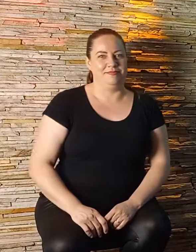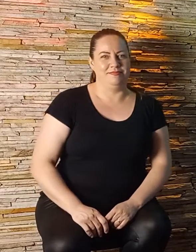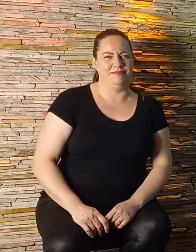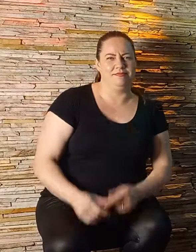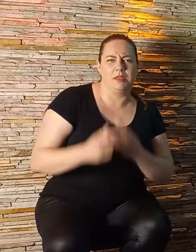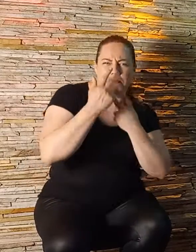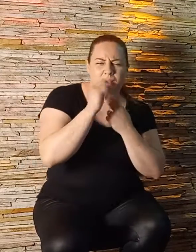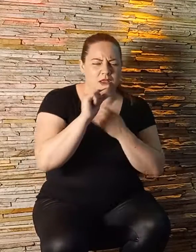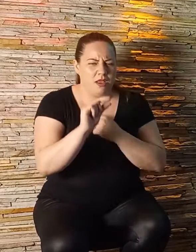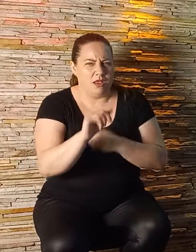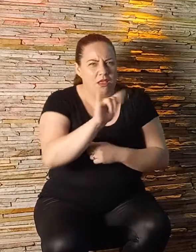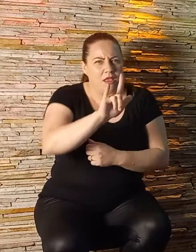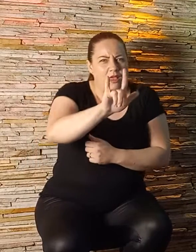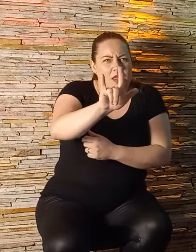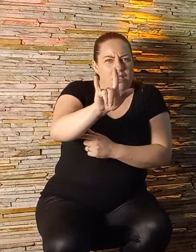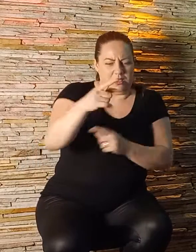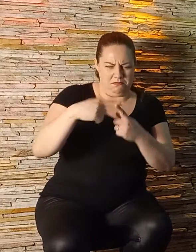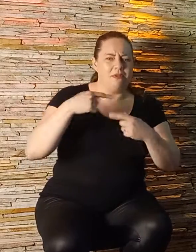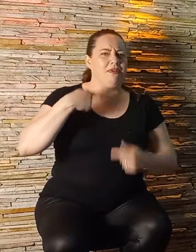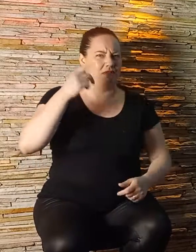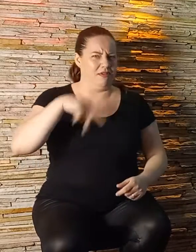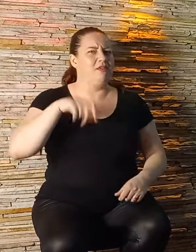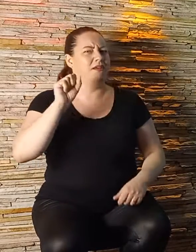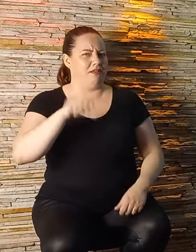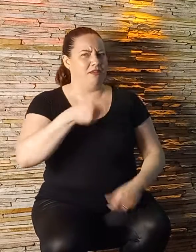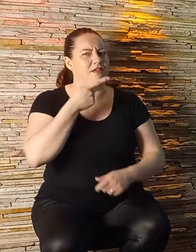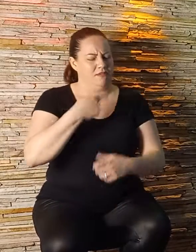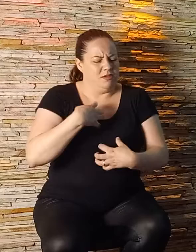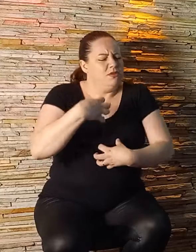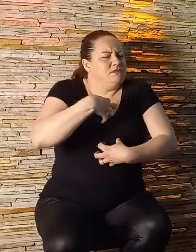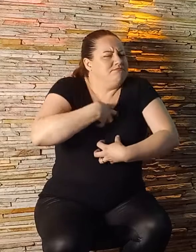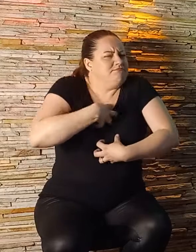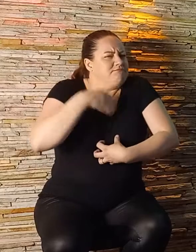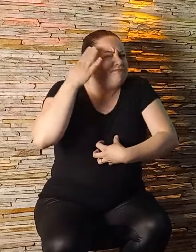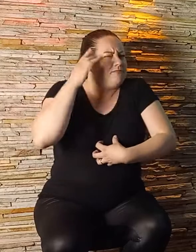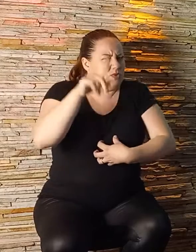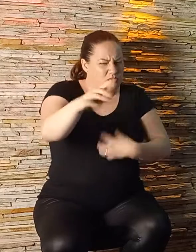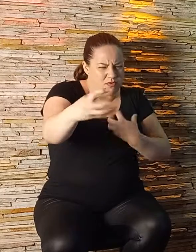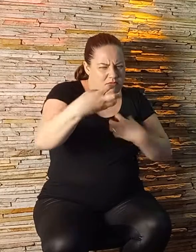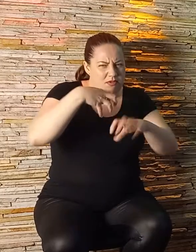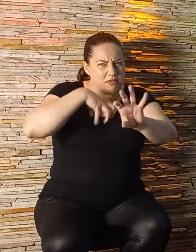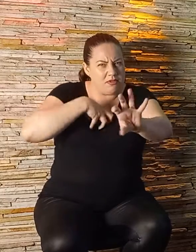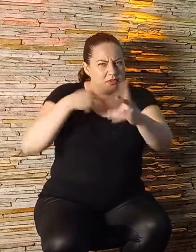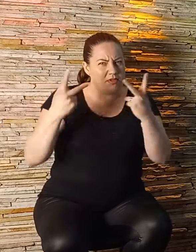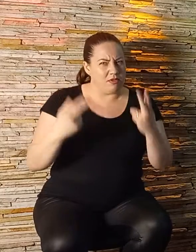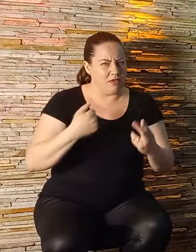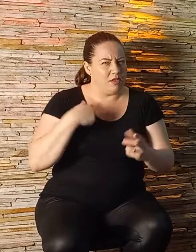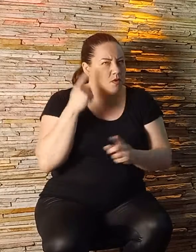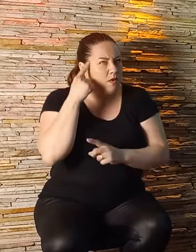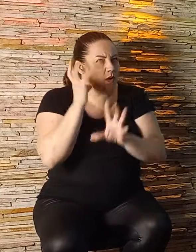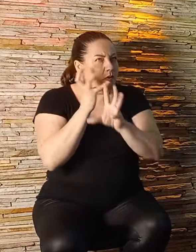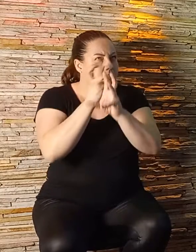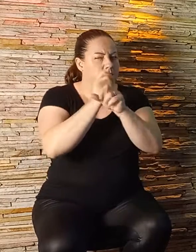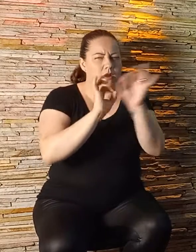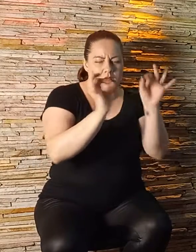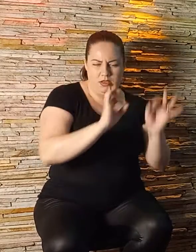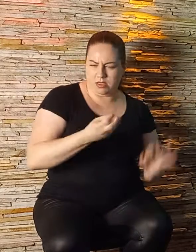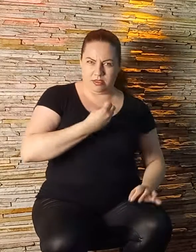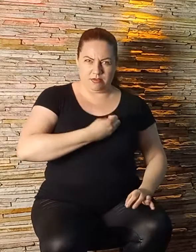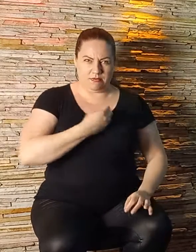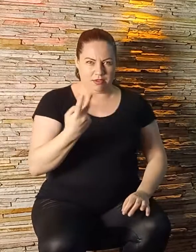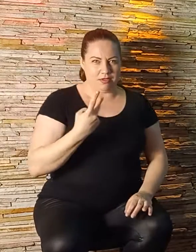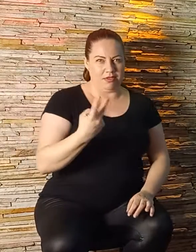parece pouco dizer que te amo mas eu digo Tem estrela vem o conselho de cálculo do planeta